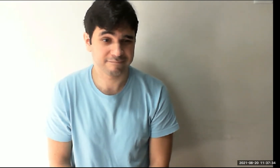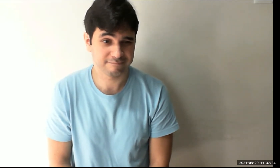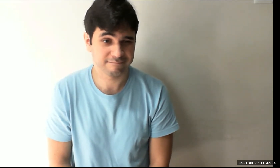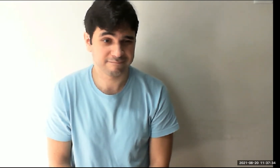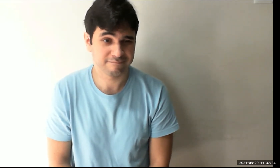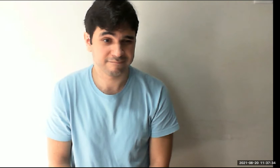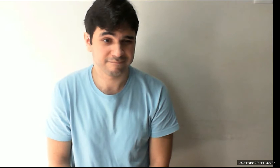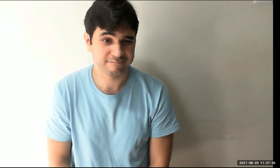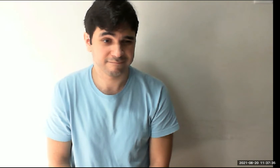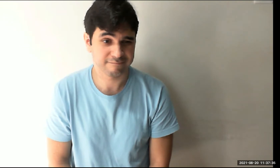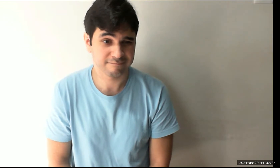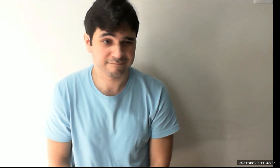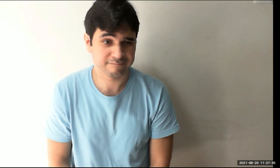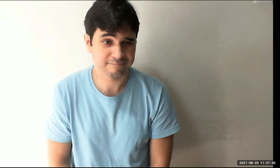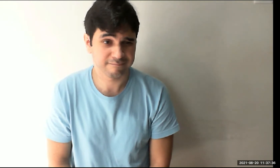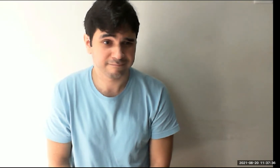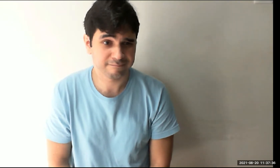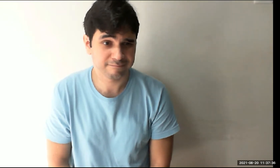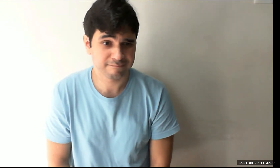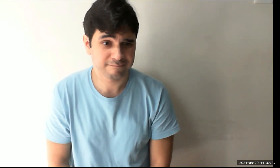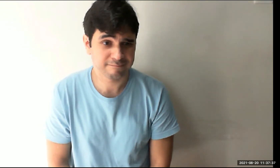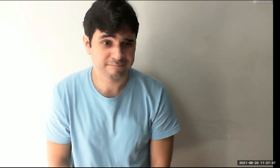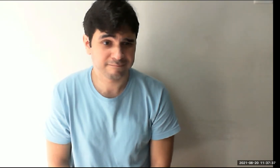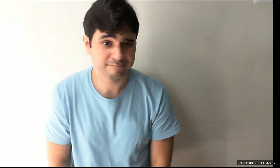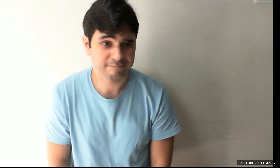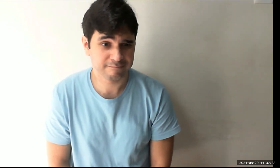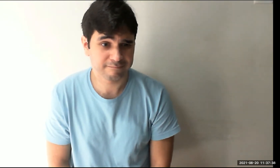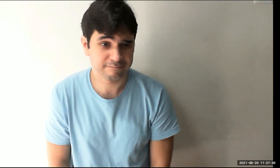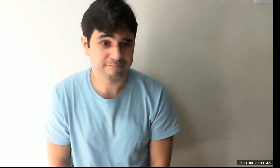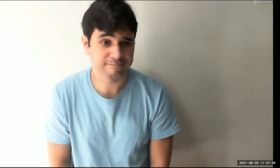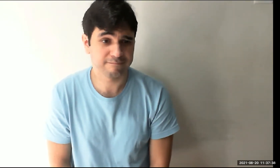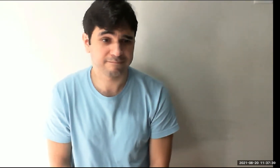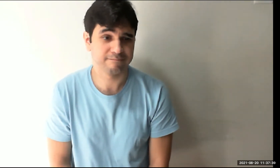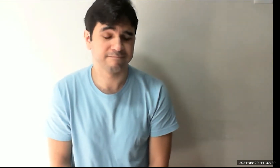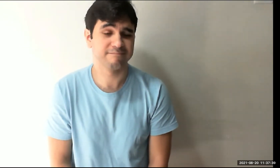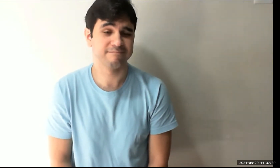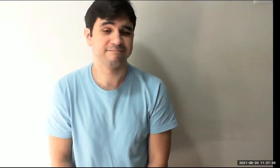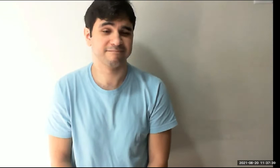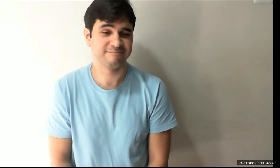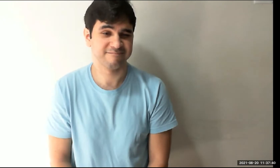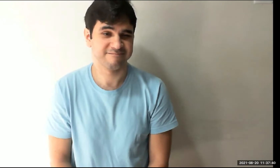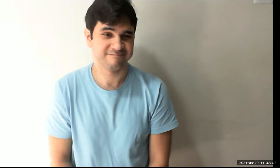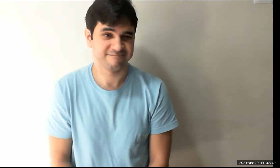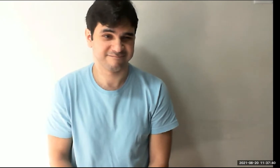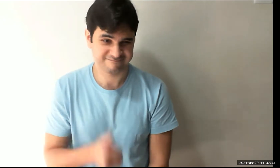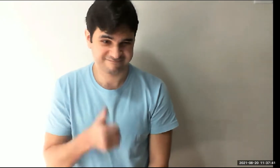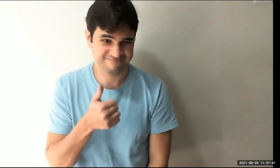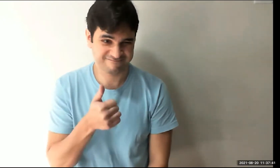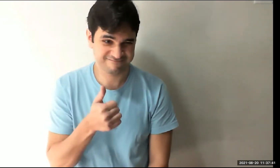esse movimento tão importante de trazer à tona e trazer à volta o surdo nesse caminho do esporte. Quem sabe futuramente a gente consiga ampliar,